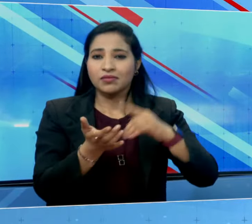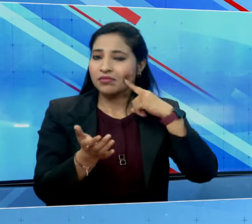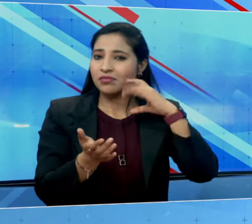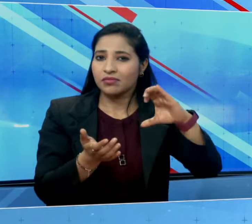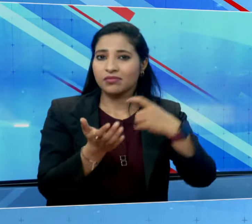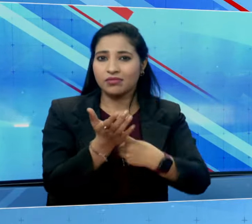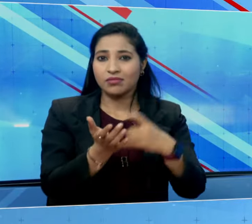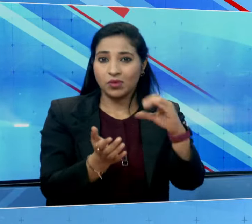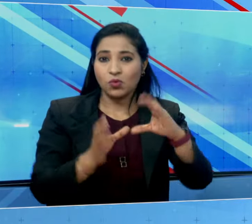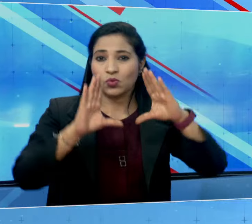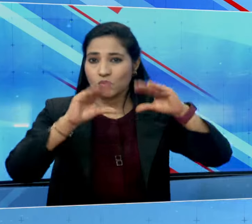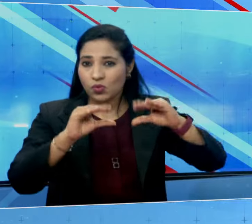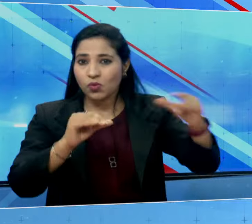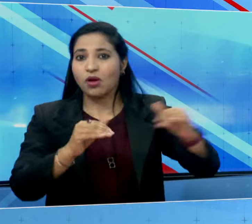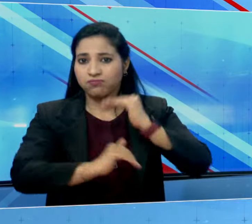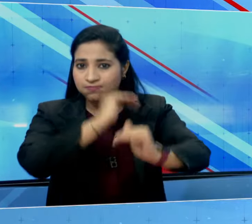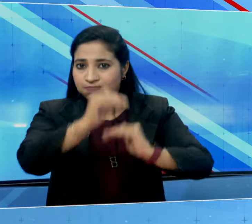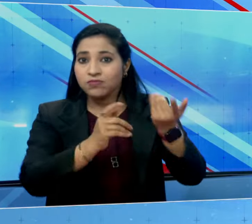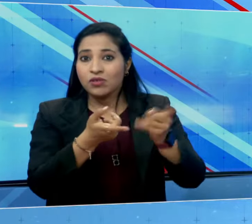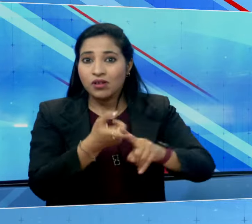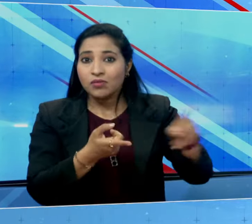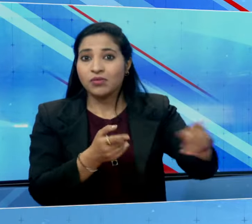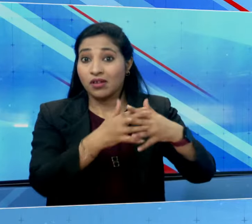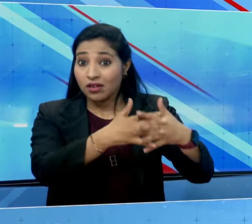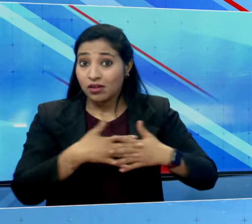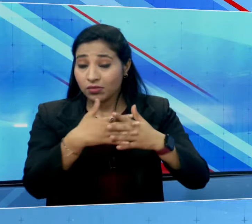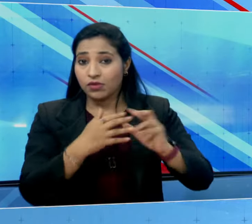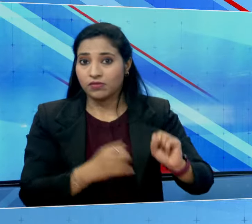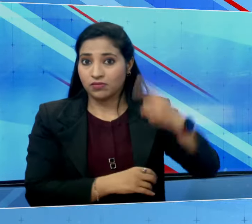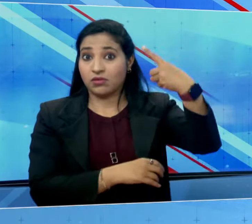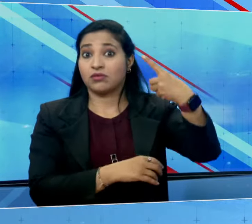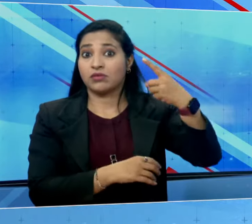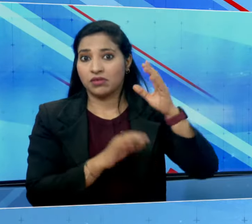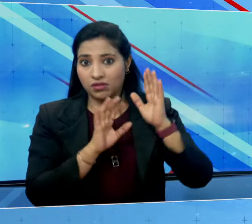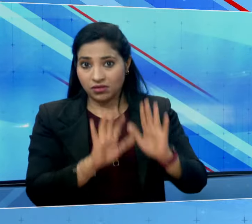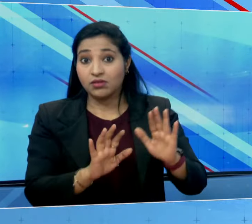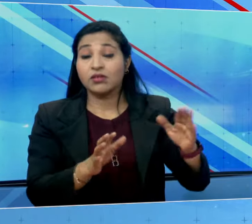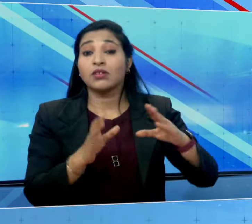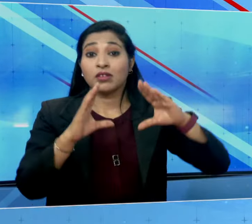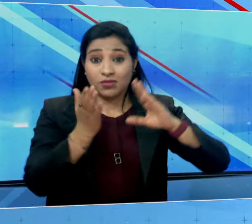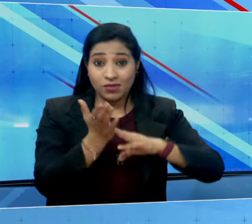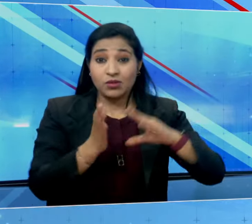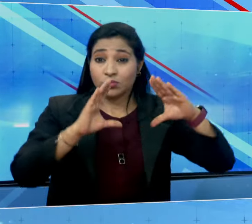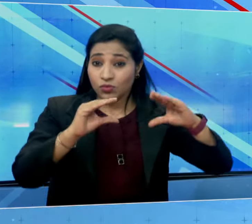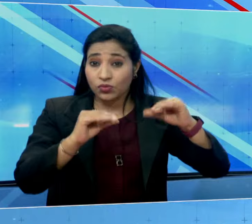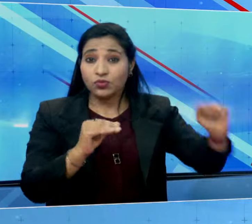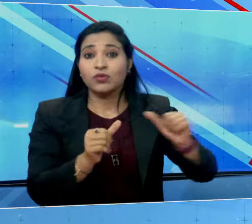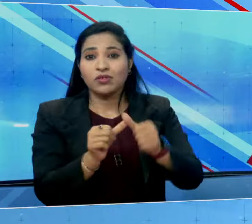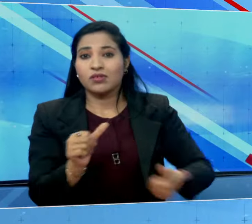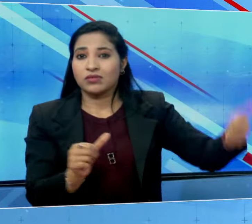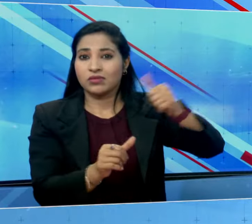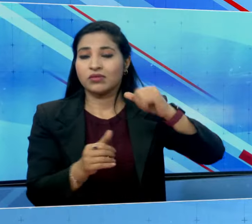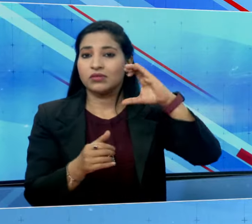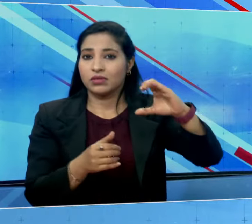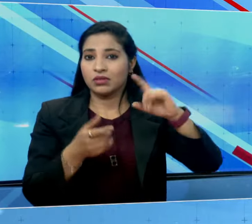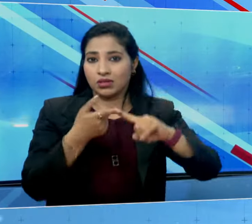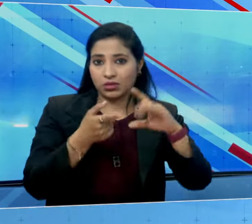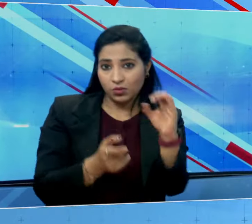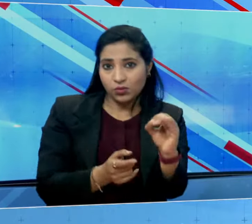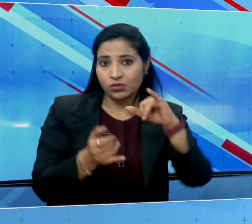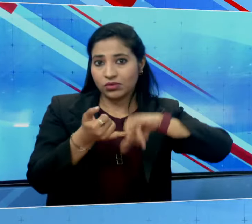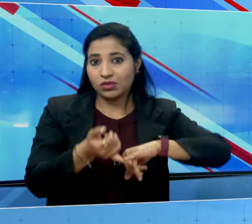डेवलपमेंट प्लेटफार्म गेट हब पर अमेरिका भी पहले नंबर पर काबिज है माइक्रोसॉफ्ट के अध्यक्ष और सीईओ सत्या